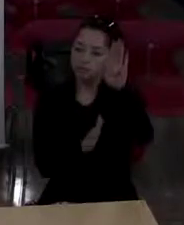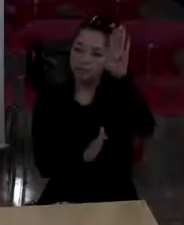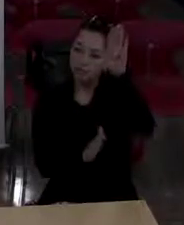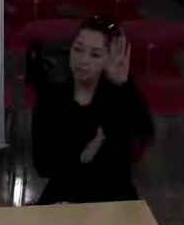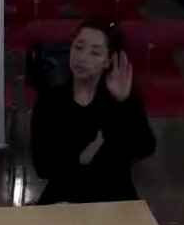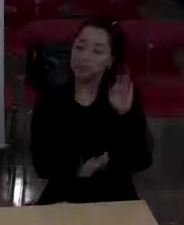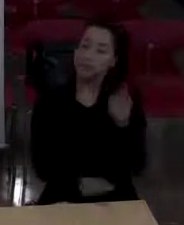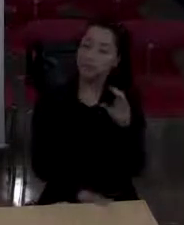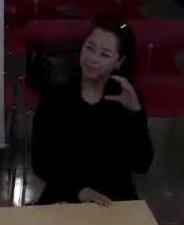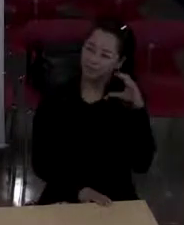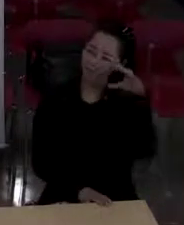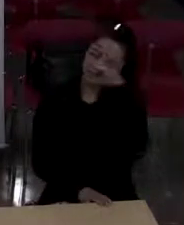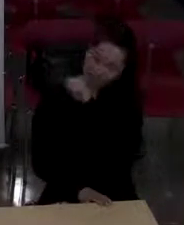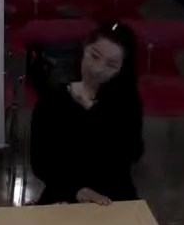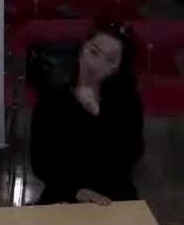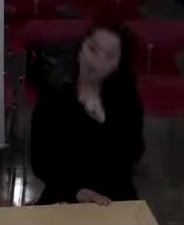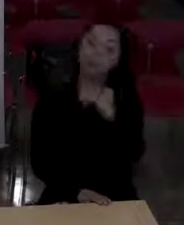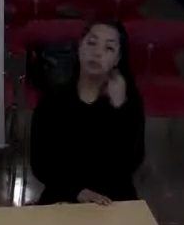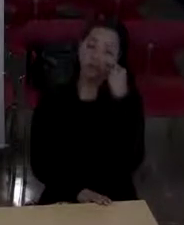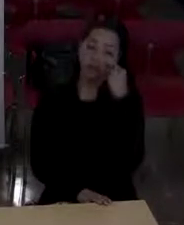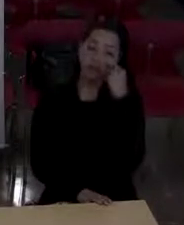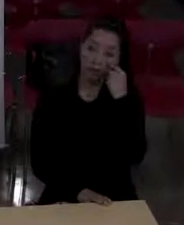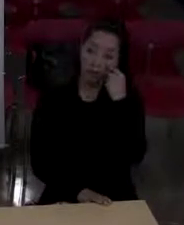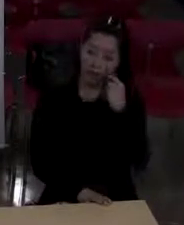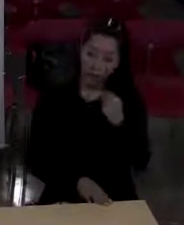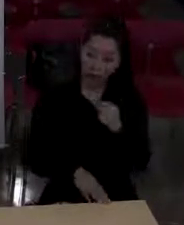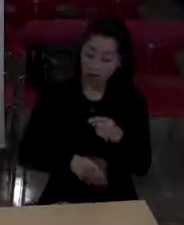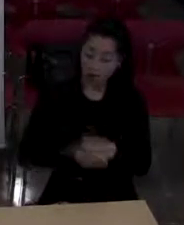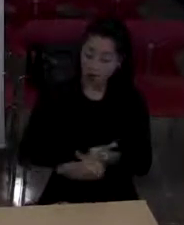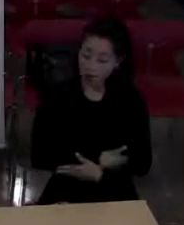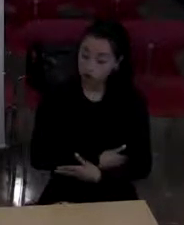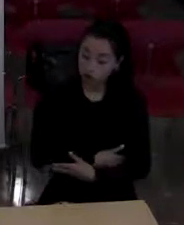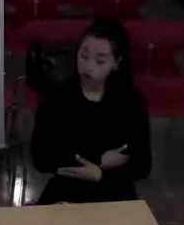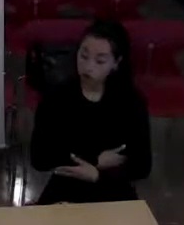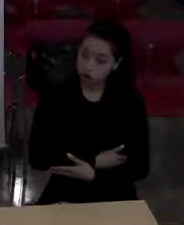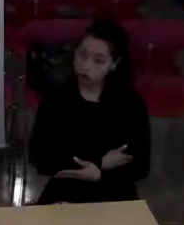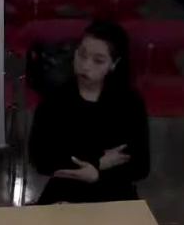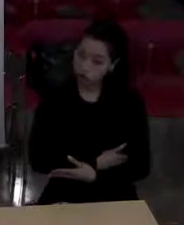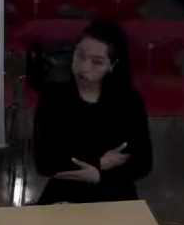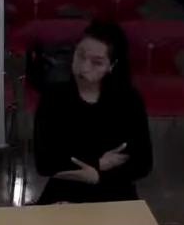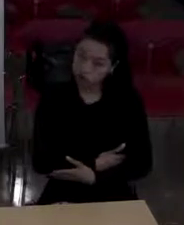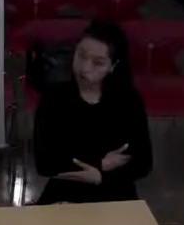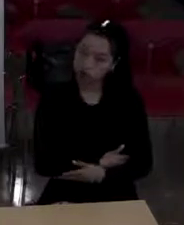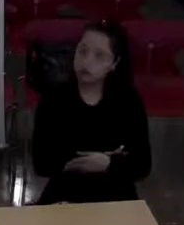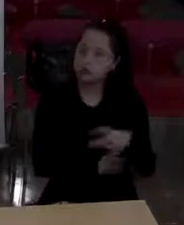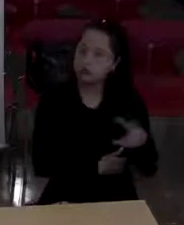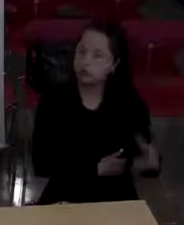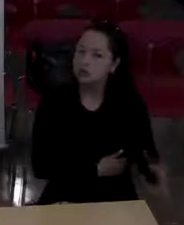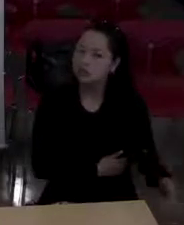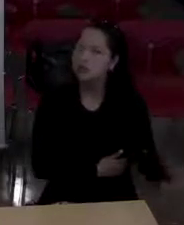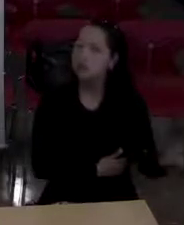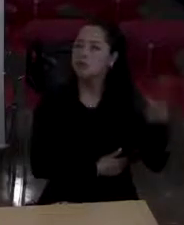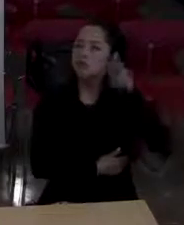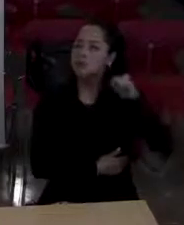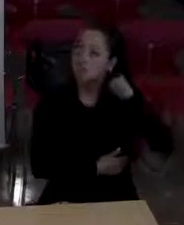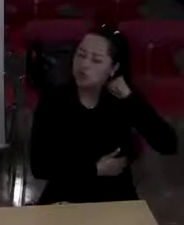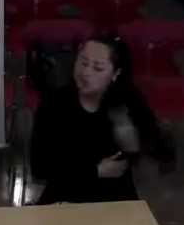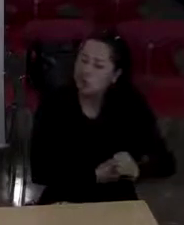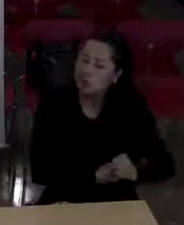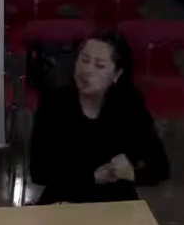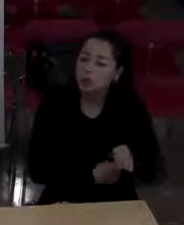las intensidades de los sonidos son mucho más fuertes, pero en la medida que él va evolucionando, se va desarrollando, empieza a